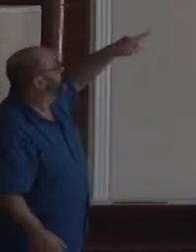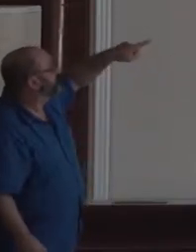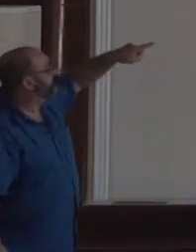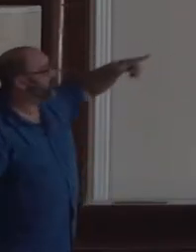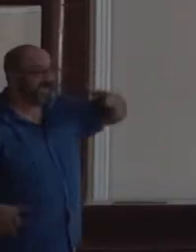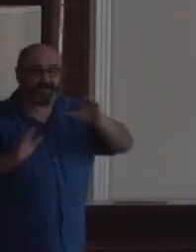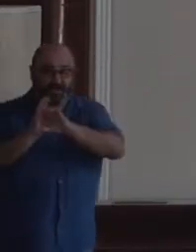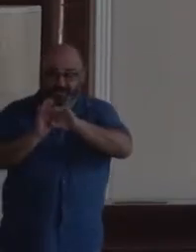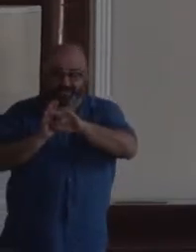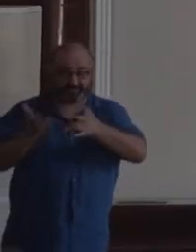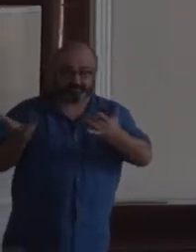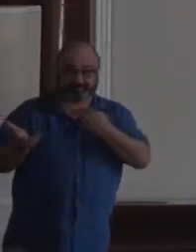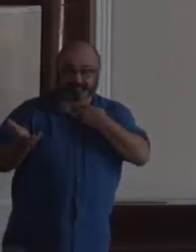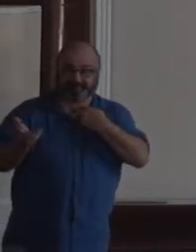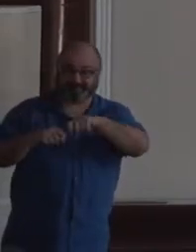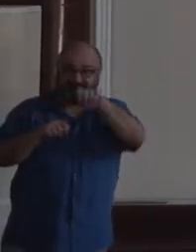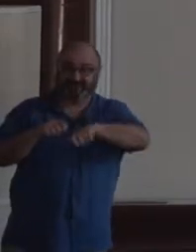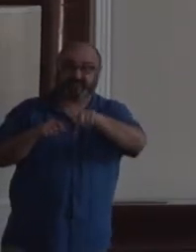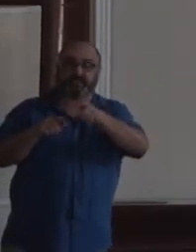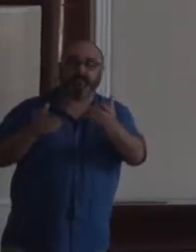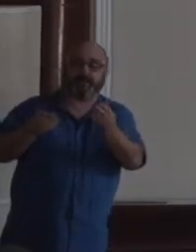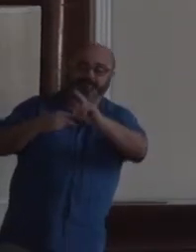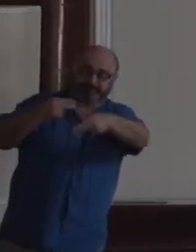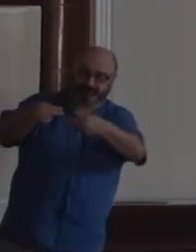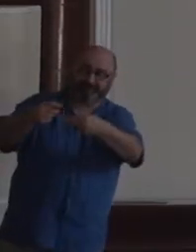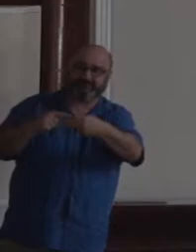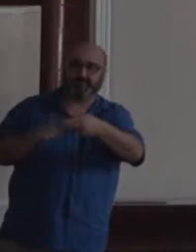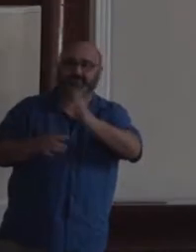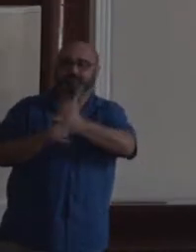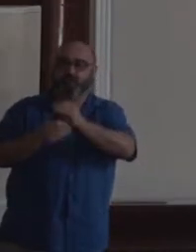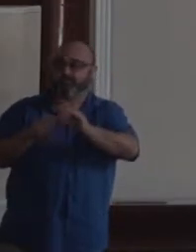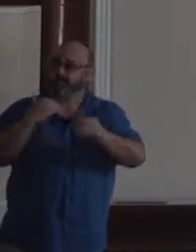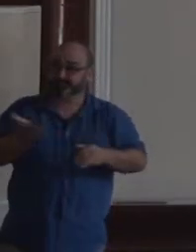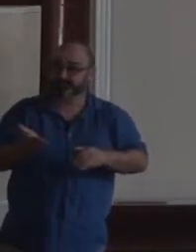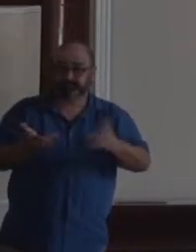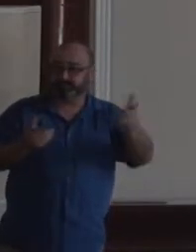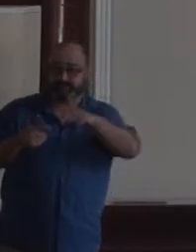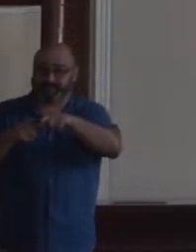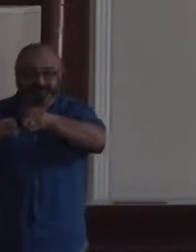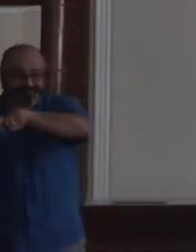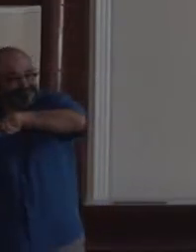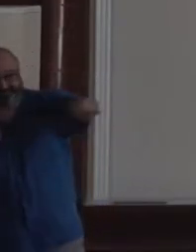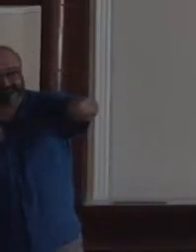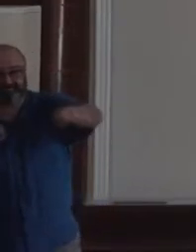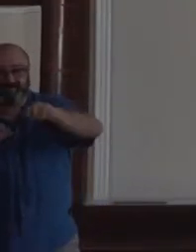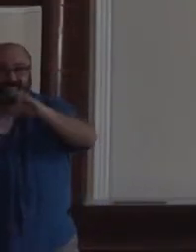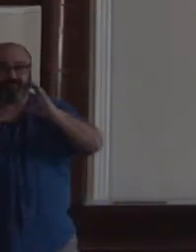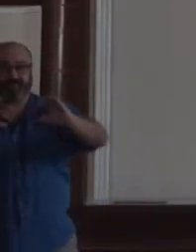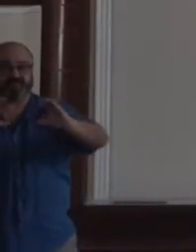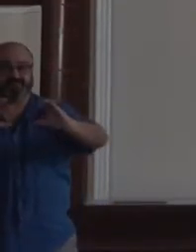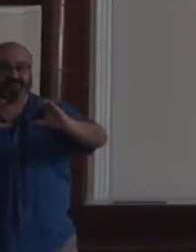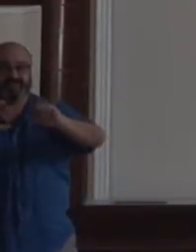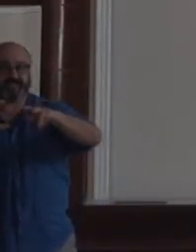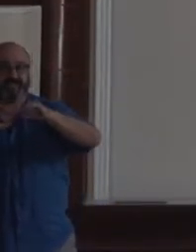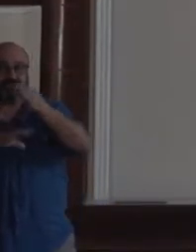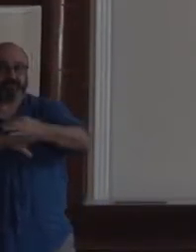mon code ne permet pas d'injecter un faux objet, une doublure. Il a directement une dépendance sur la classe